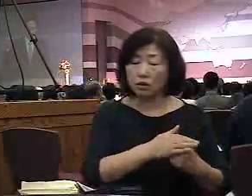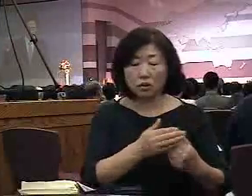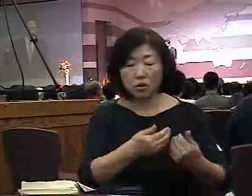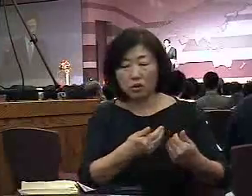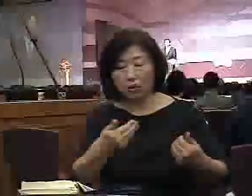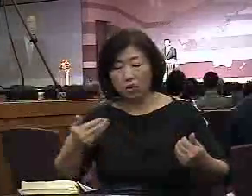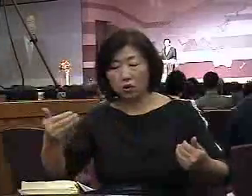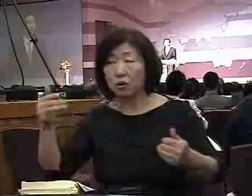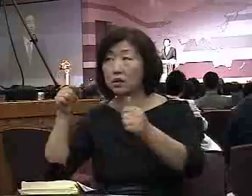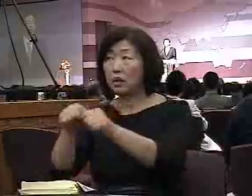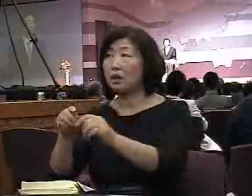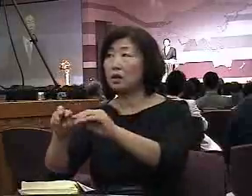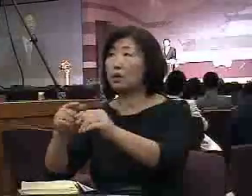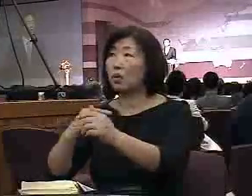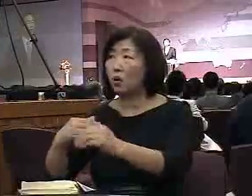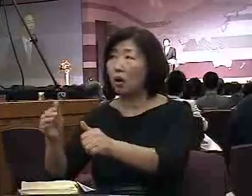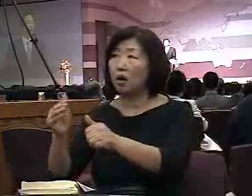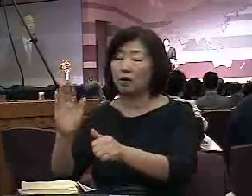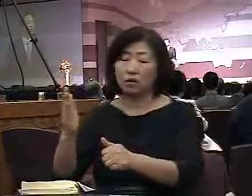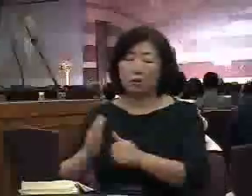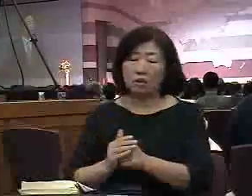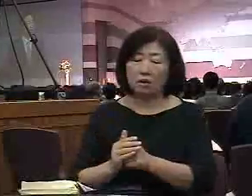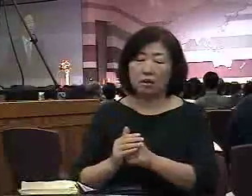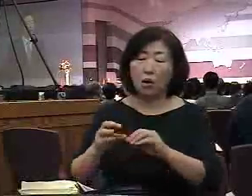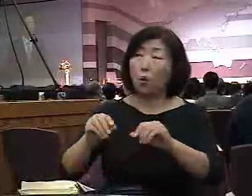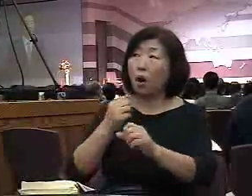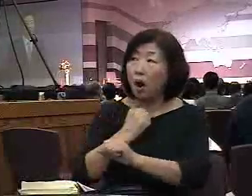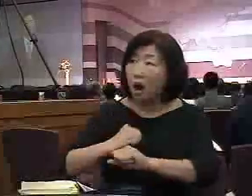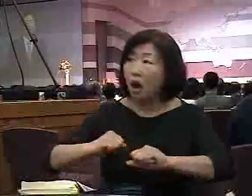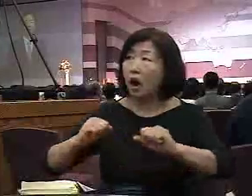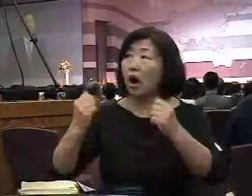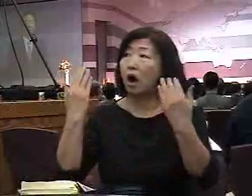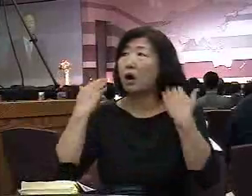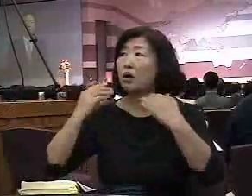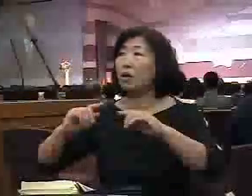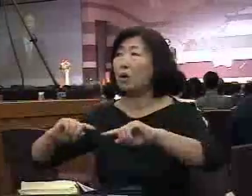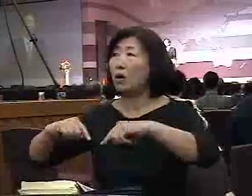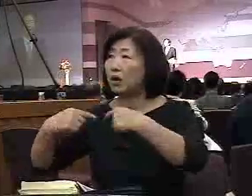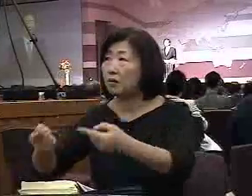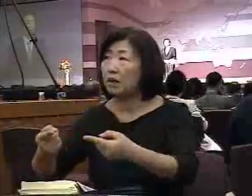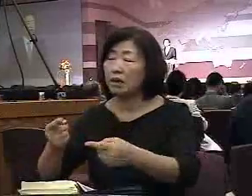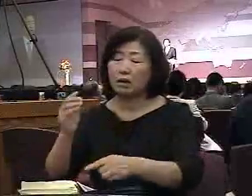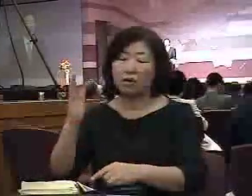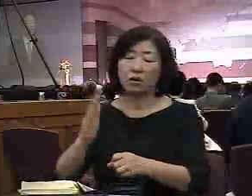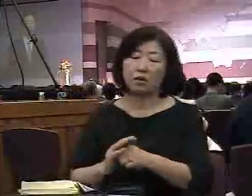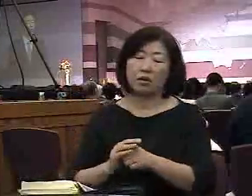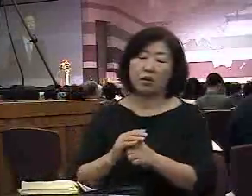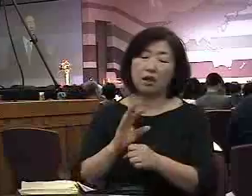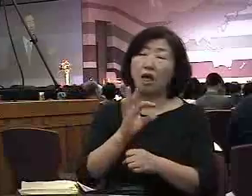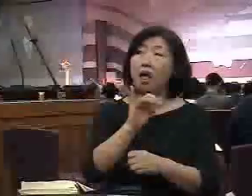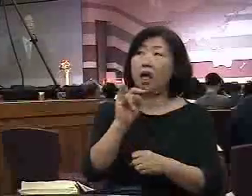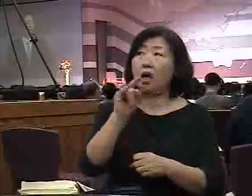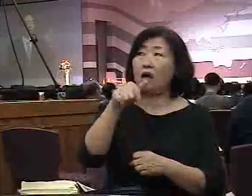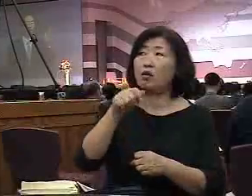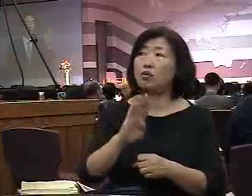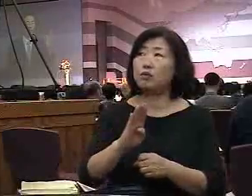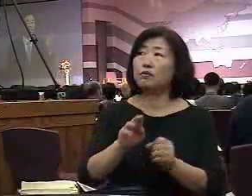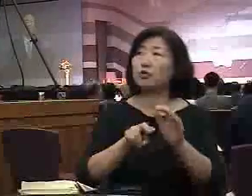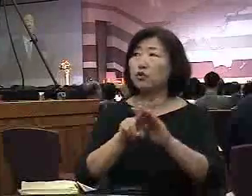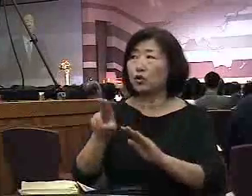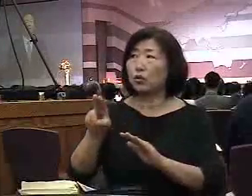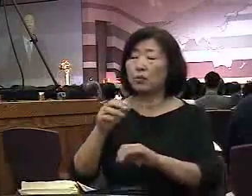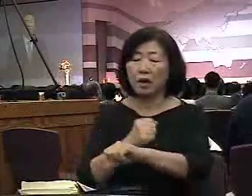지시하는 땅으로 가야 한다. 광야 학교를 너는 입학을 해야 된다. 그래야 애굽을 떠나야 출애굽해야